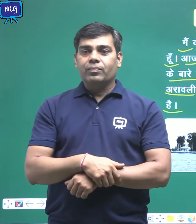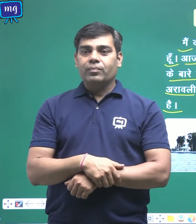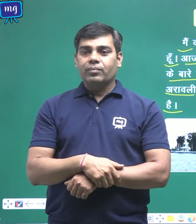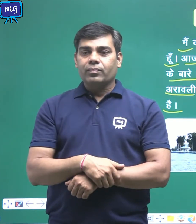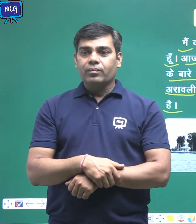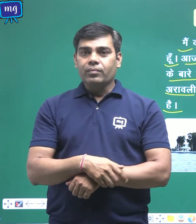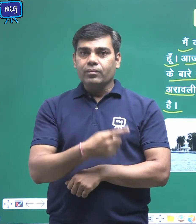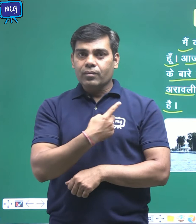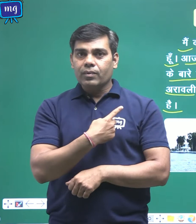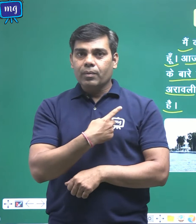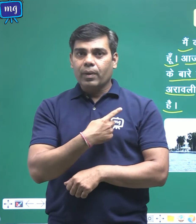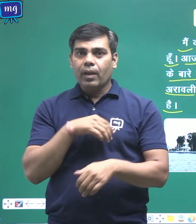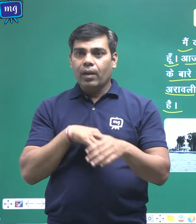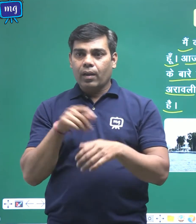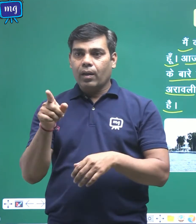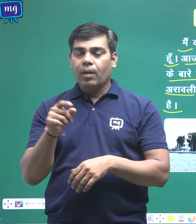इनमें आपको